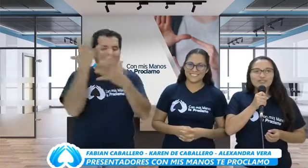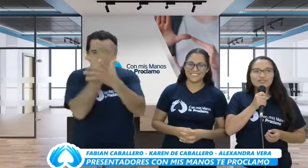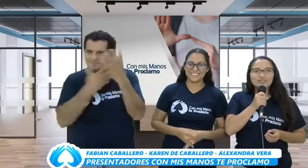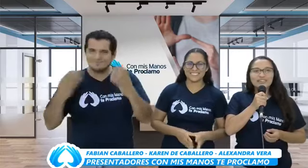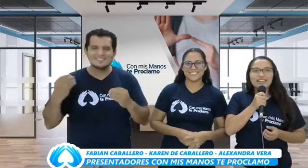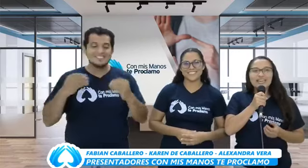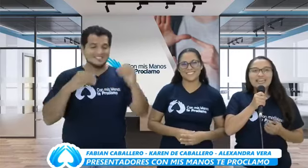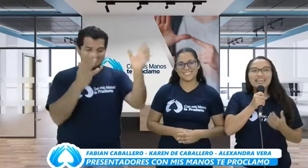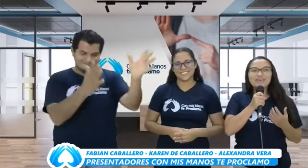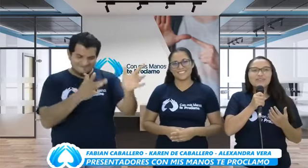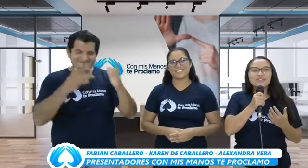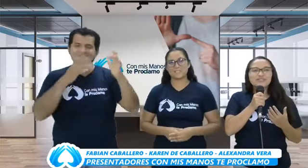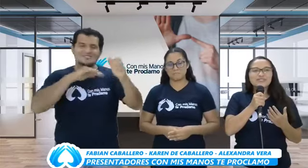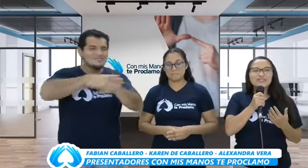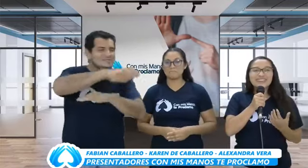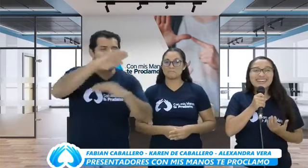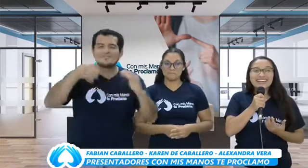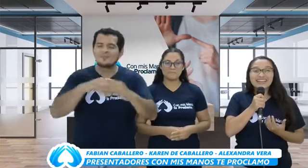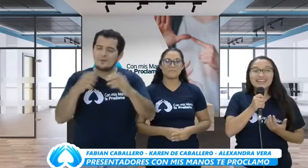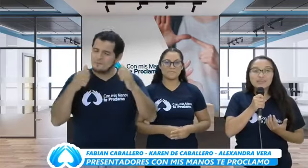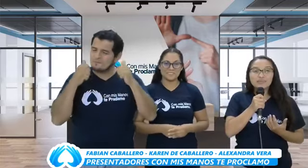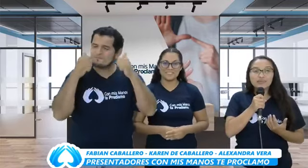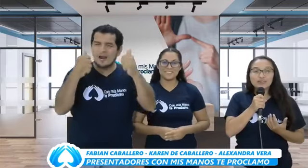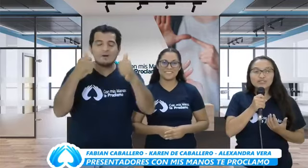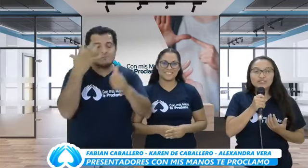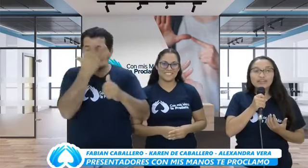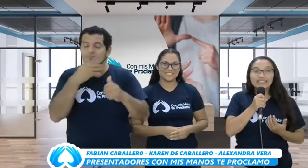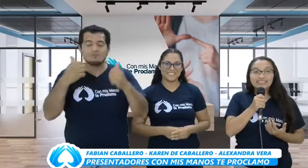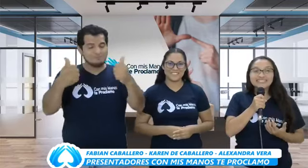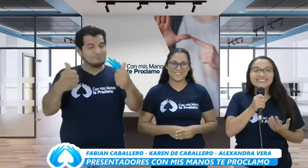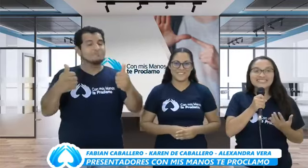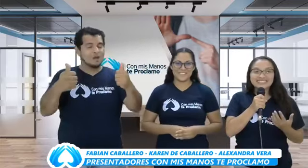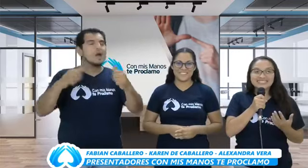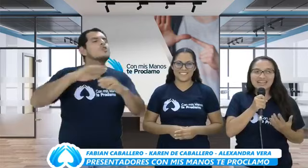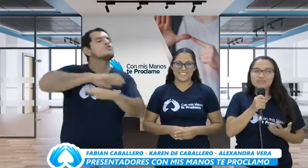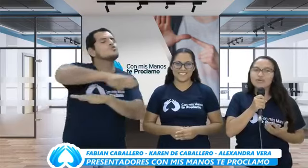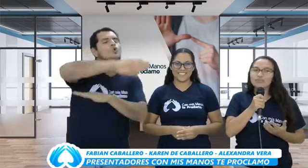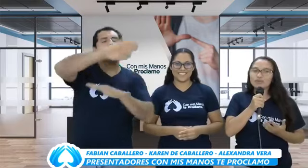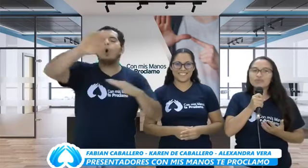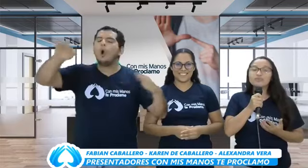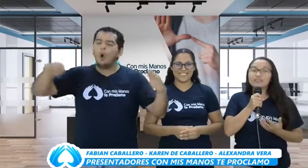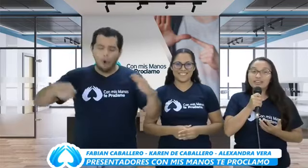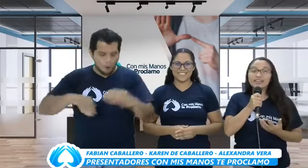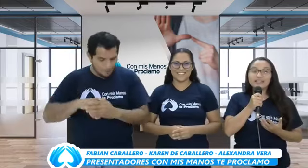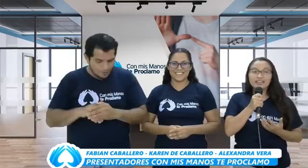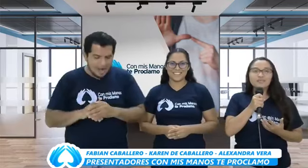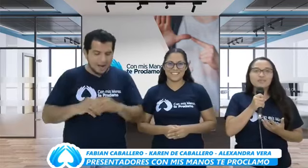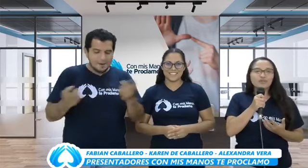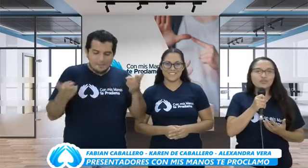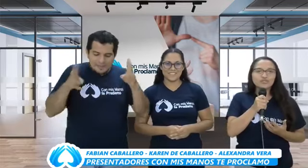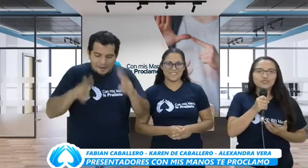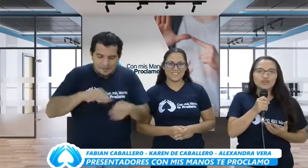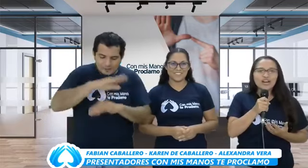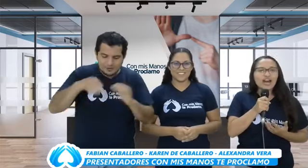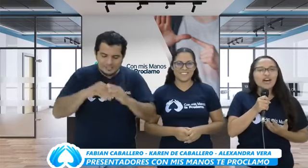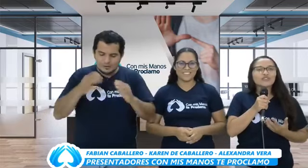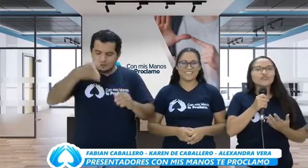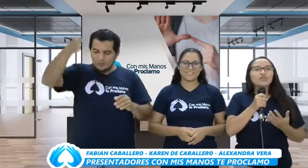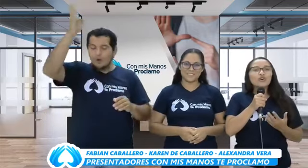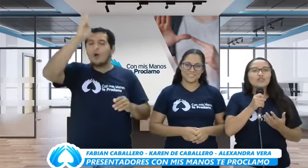Qué gozo, qué emoción, qué hermoso ese salmo, muy bien, qué